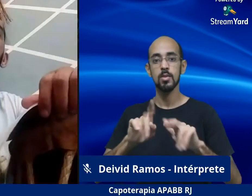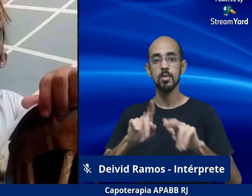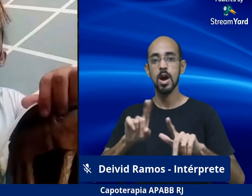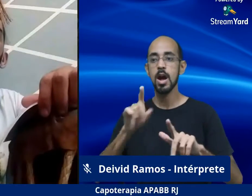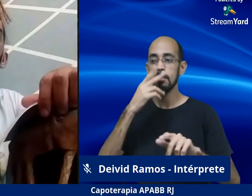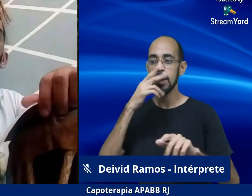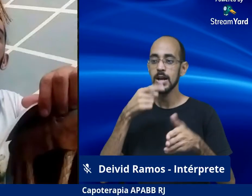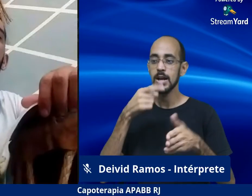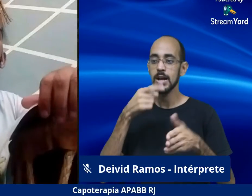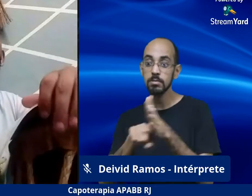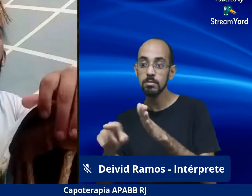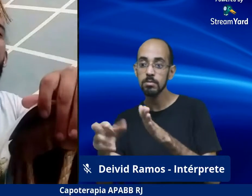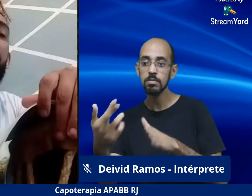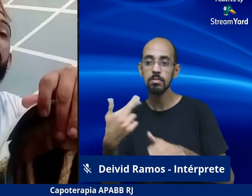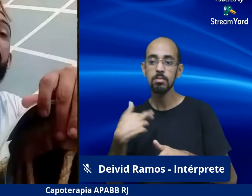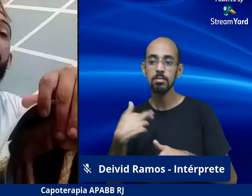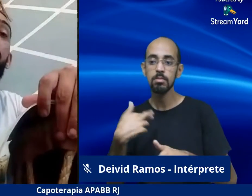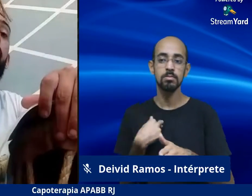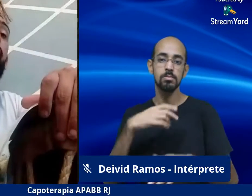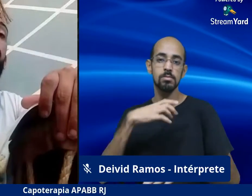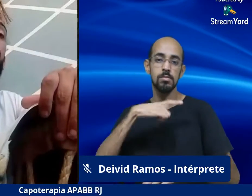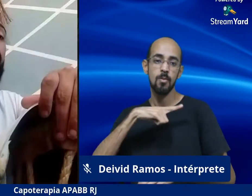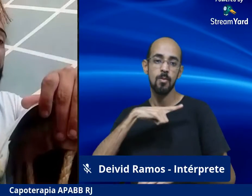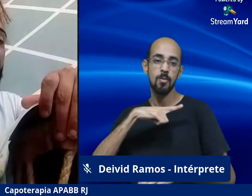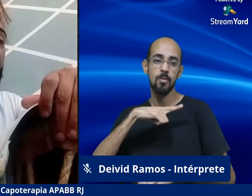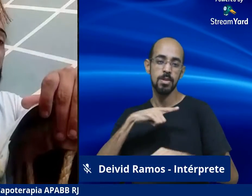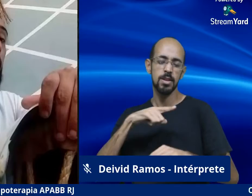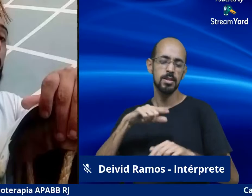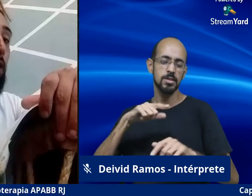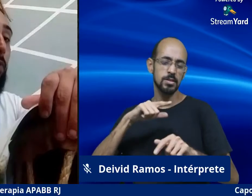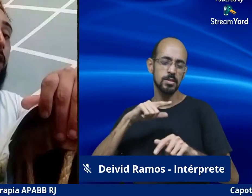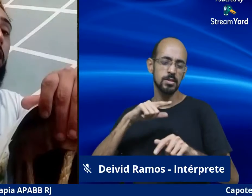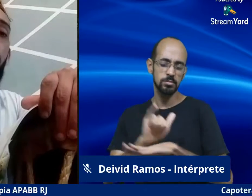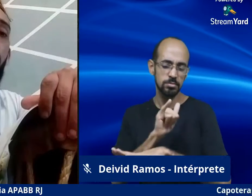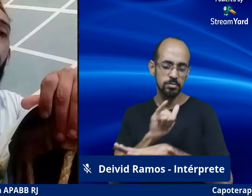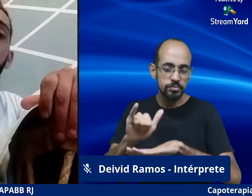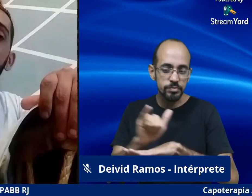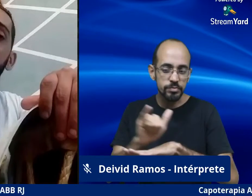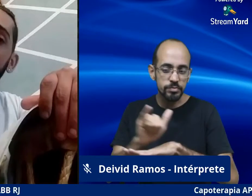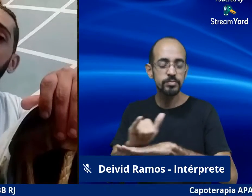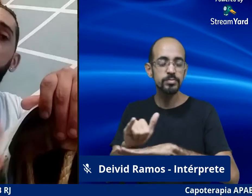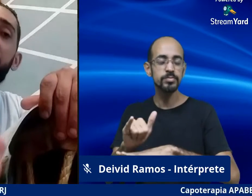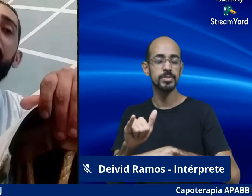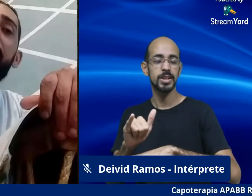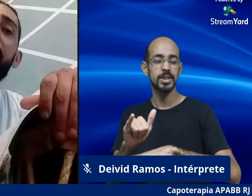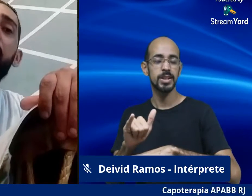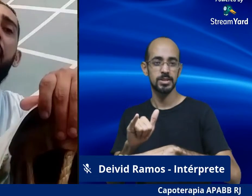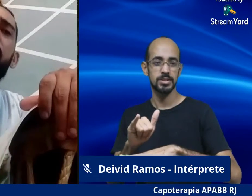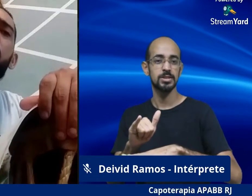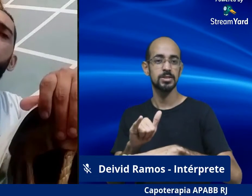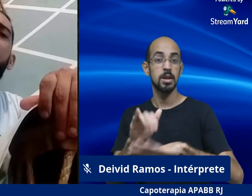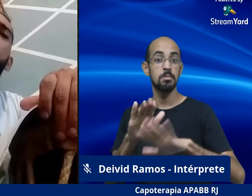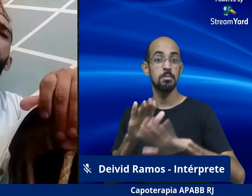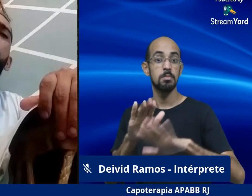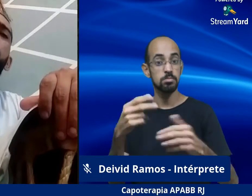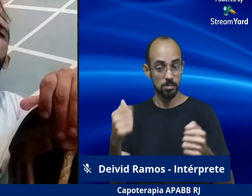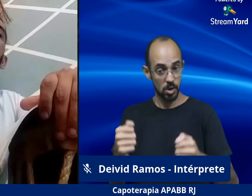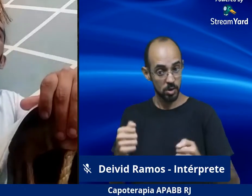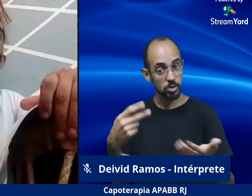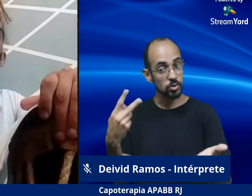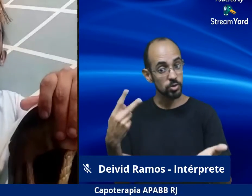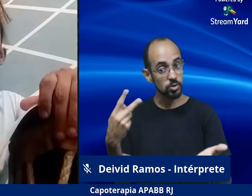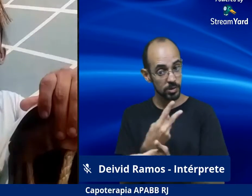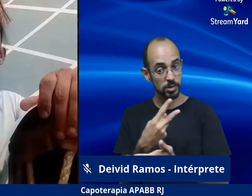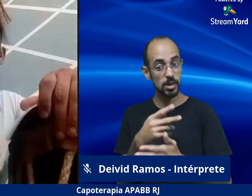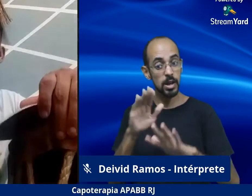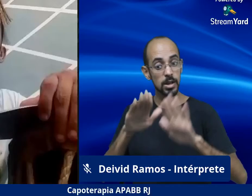resposta, né, onde tem essa malícia envolvida, mas a qualquer momento uma pernada pode acertar, porque a capoeira, ela,